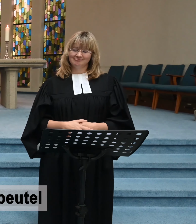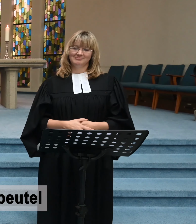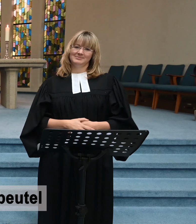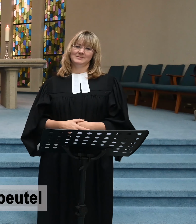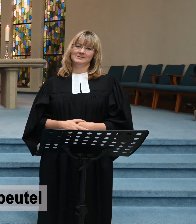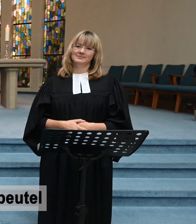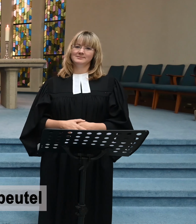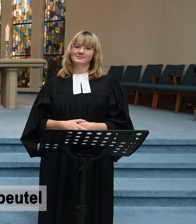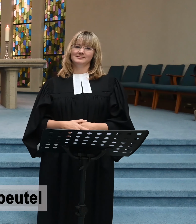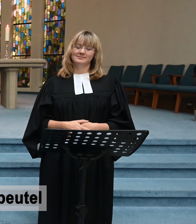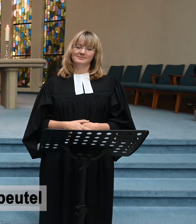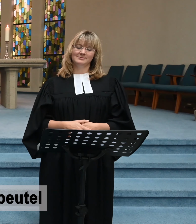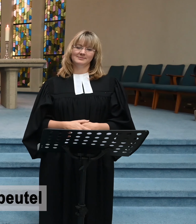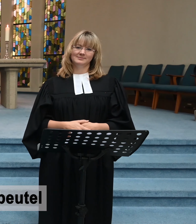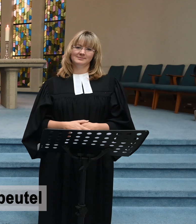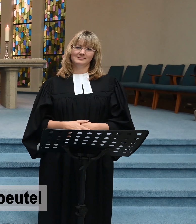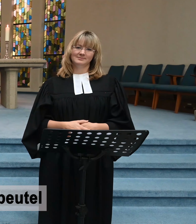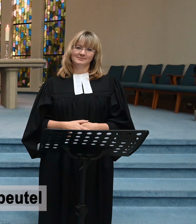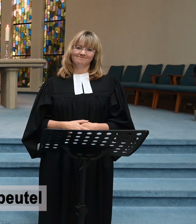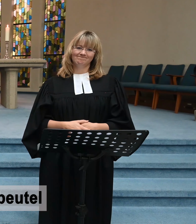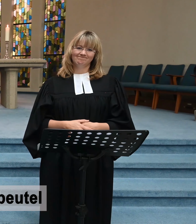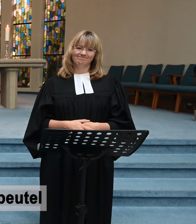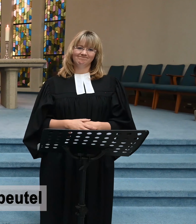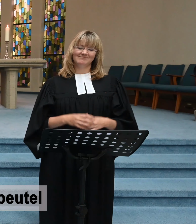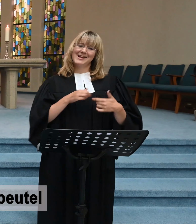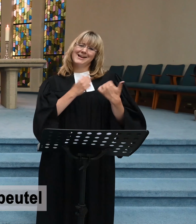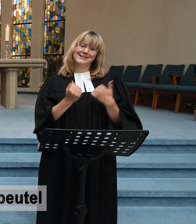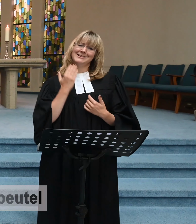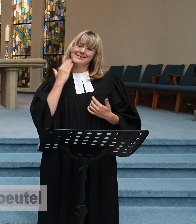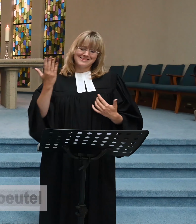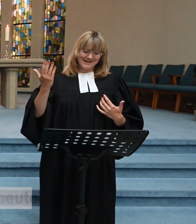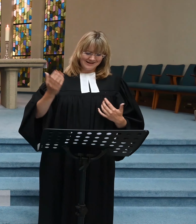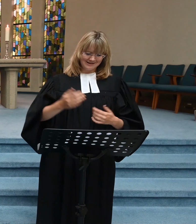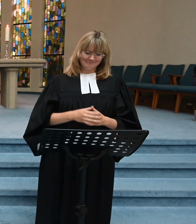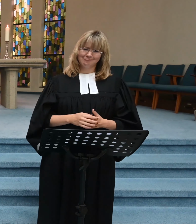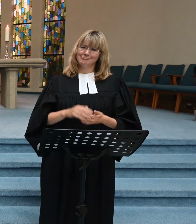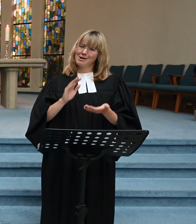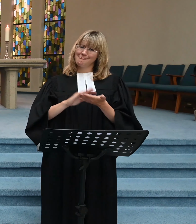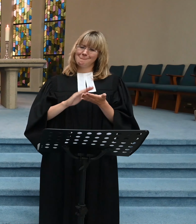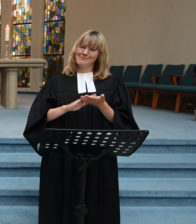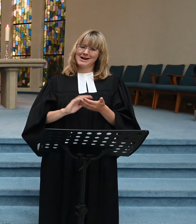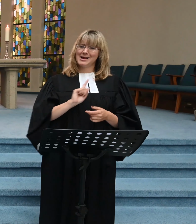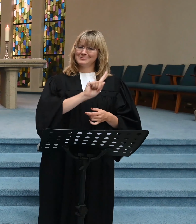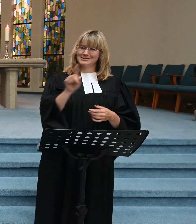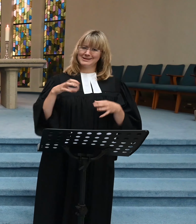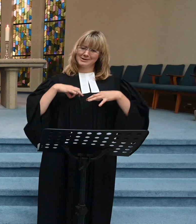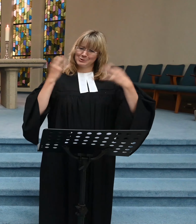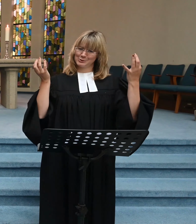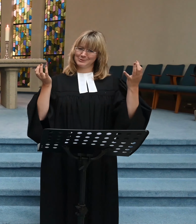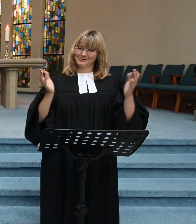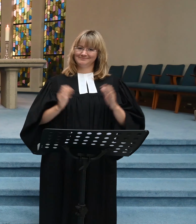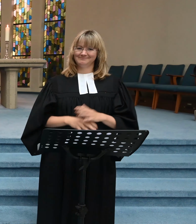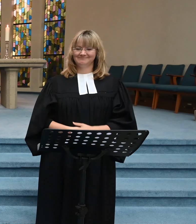Vereinigte Evangelische Mission. Herzlichen Dank und nun bleiben Sie gesund.